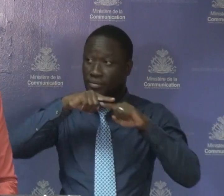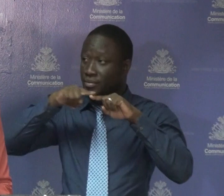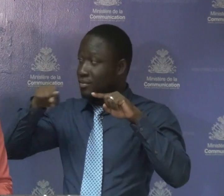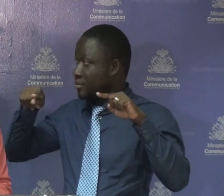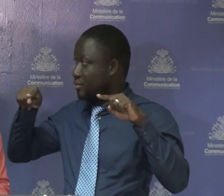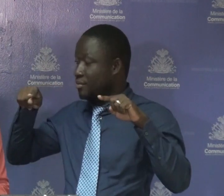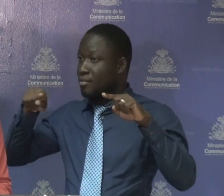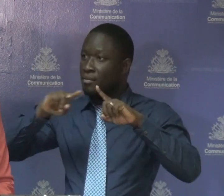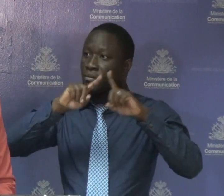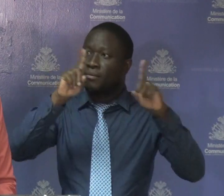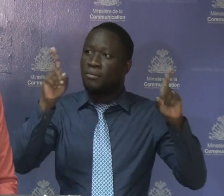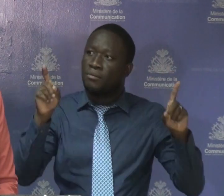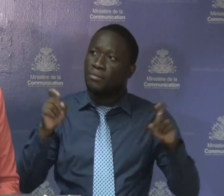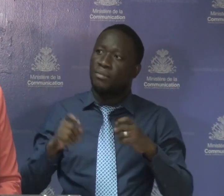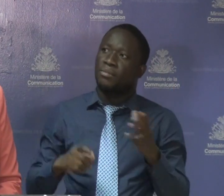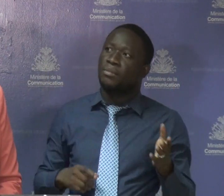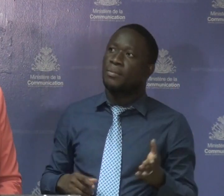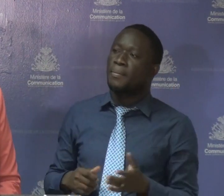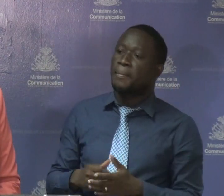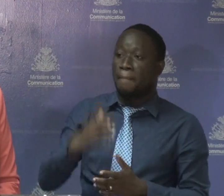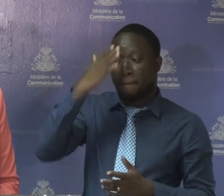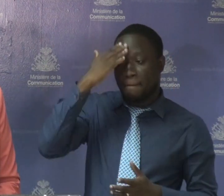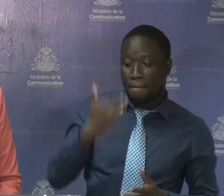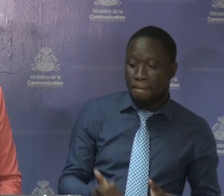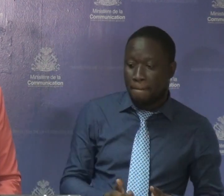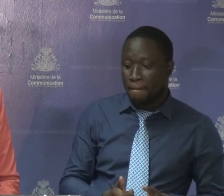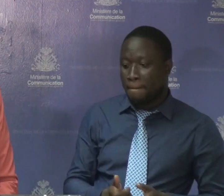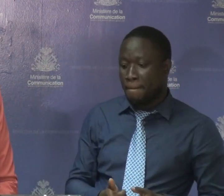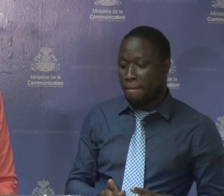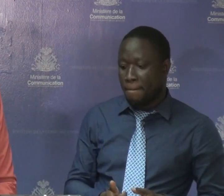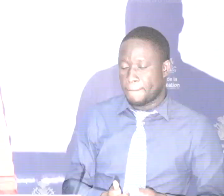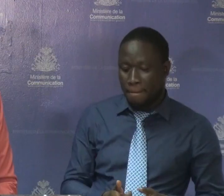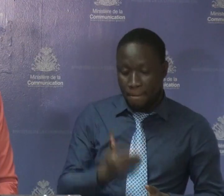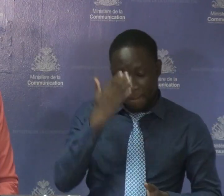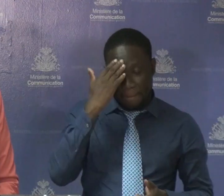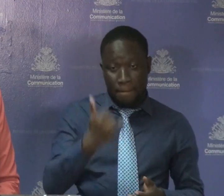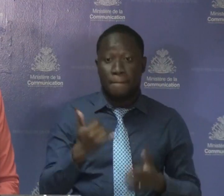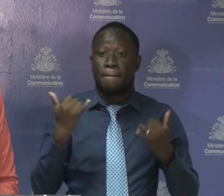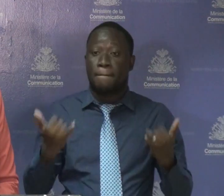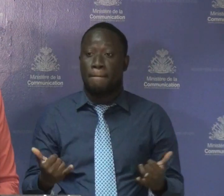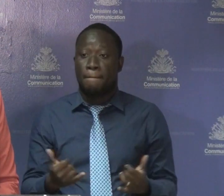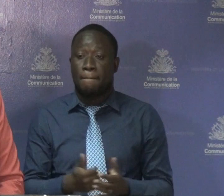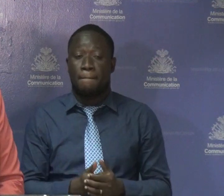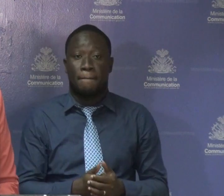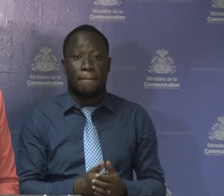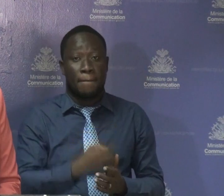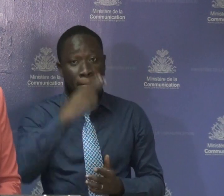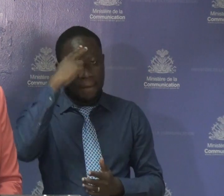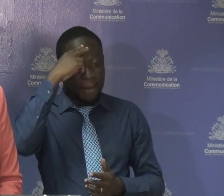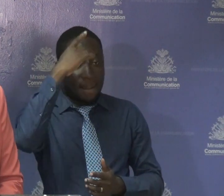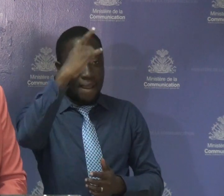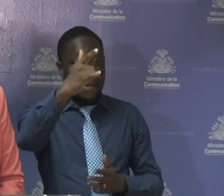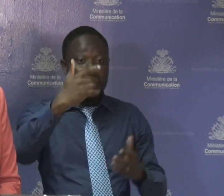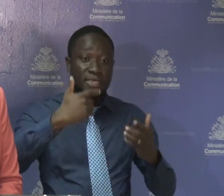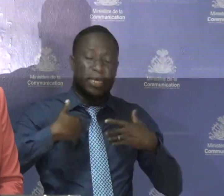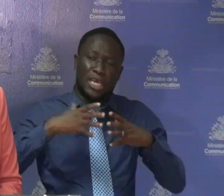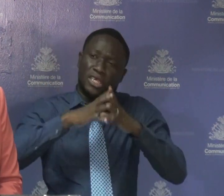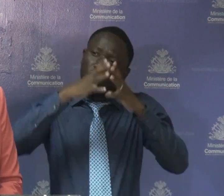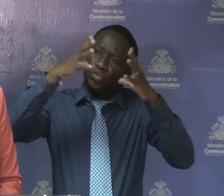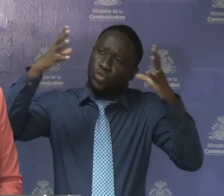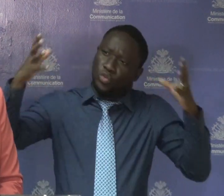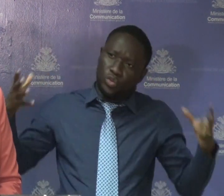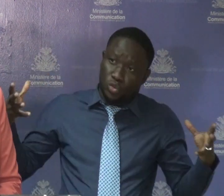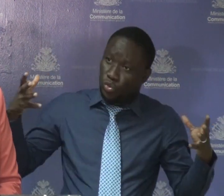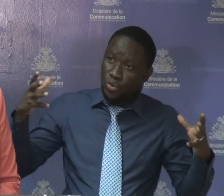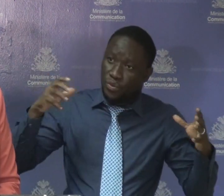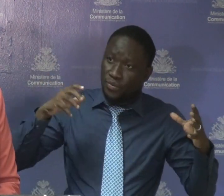cependant, question pour demander nous, pour qui ça? Que je dis que Haïti qui a toute